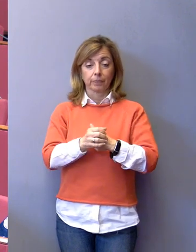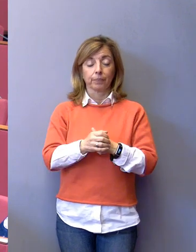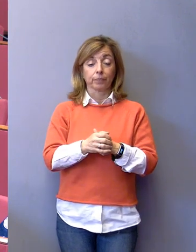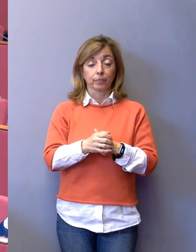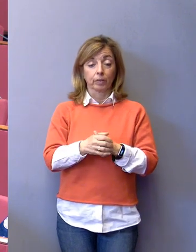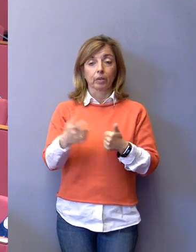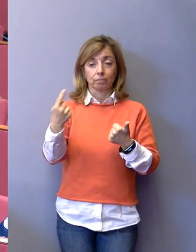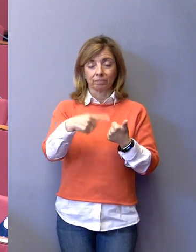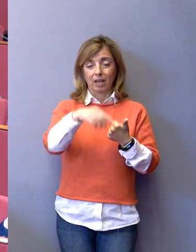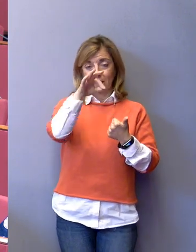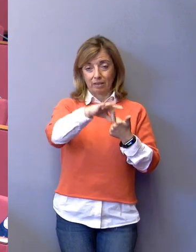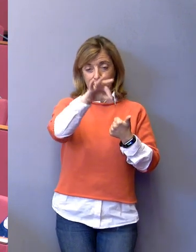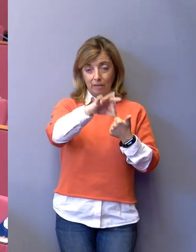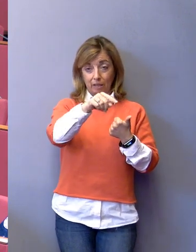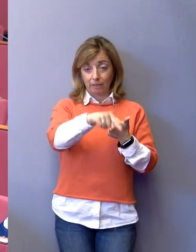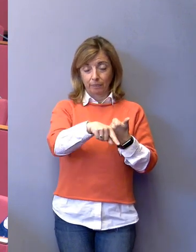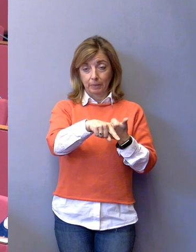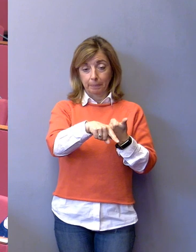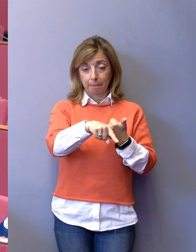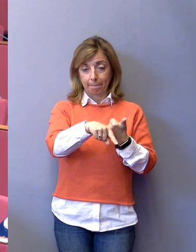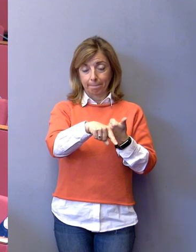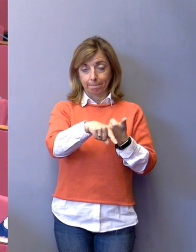canoni di locazione e